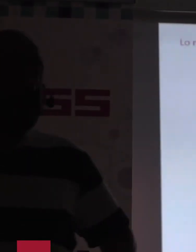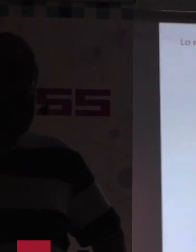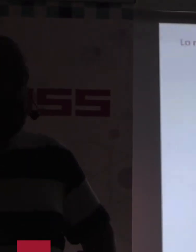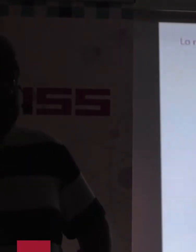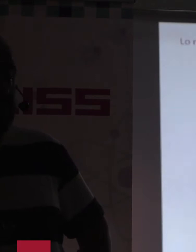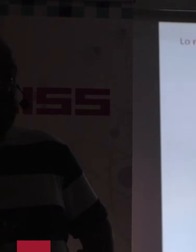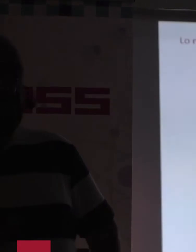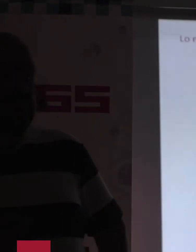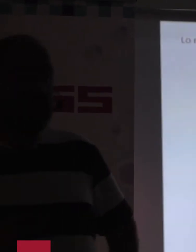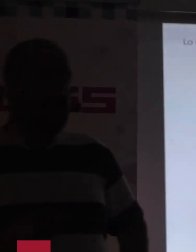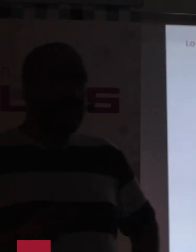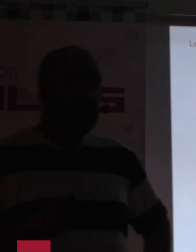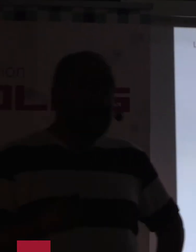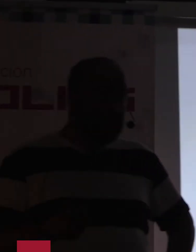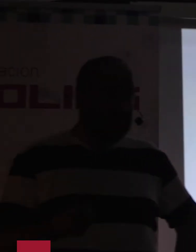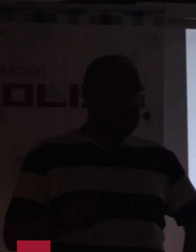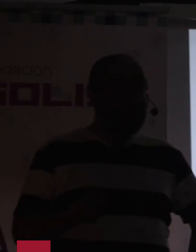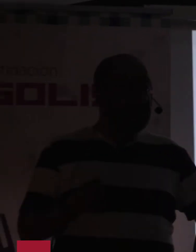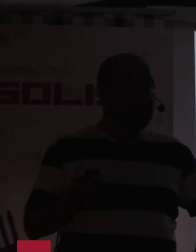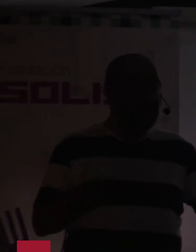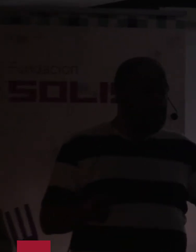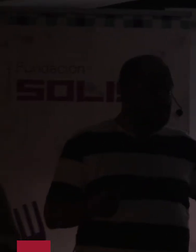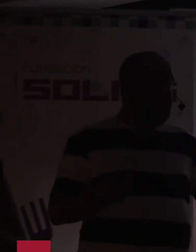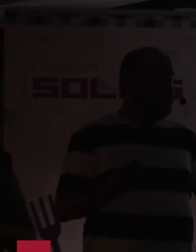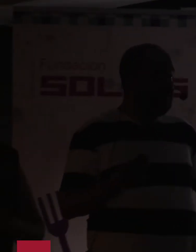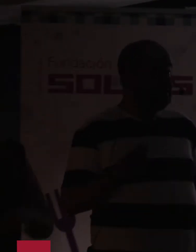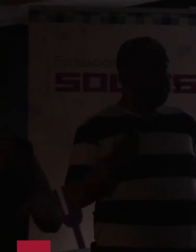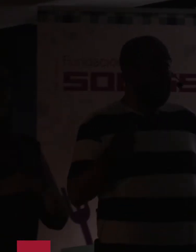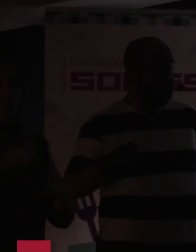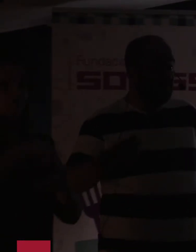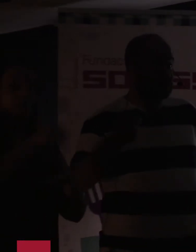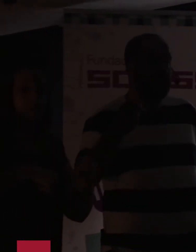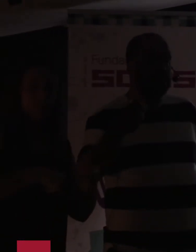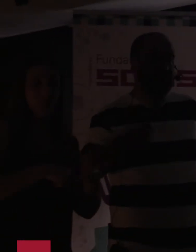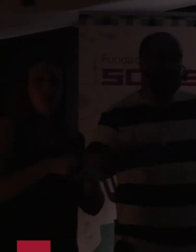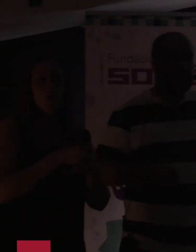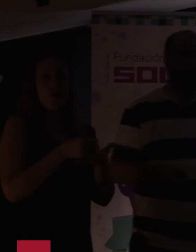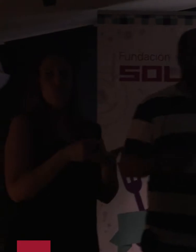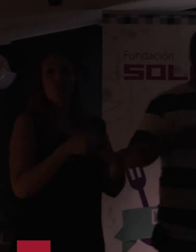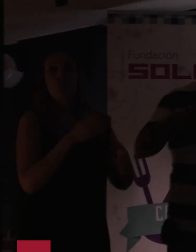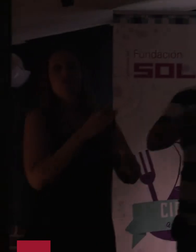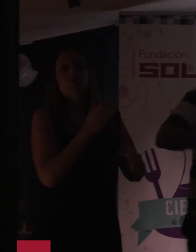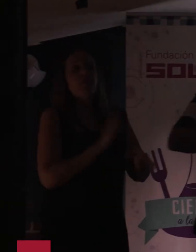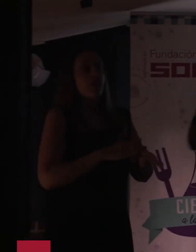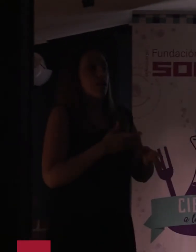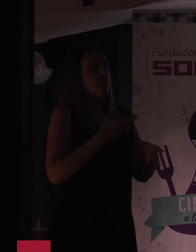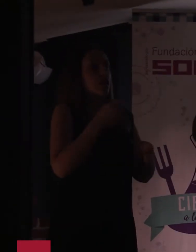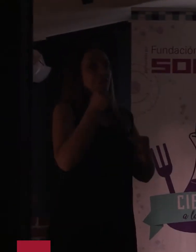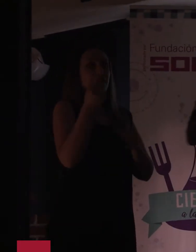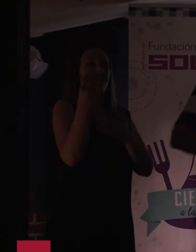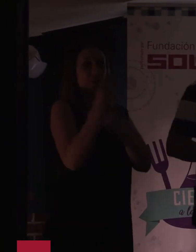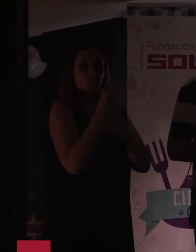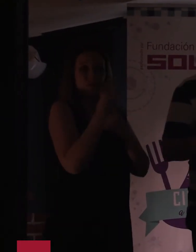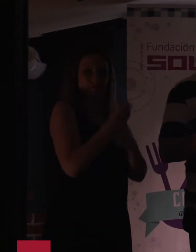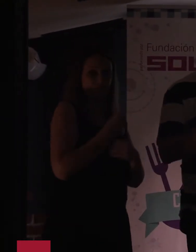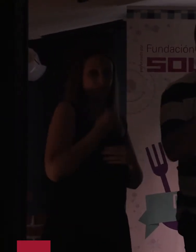falta científicos, hace falta gente de administración, gente que se pelee por conseguir los fondos, gente que se pelee por resolver